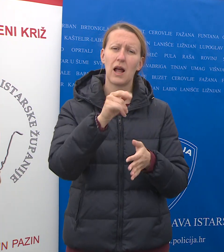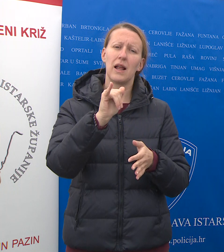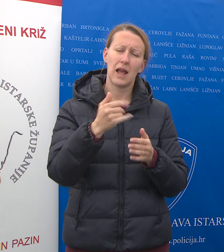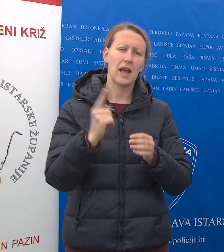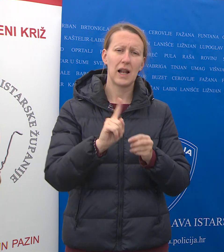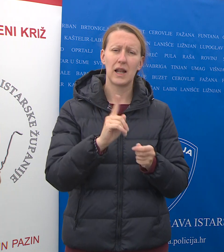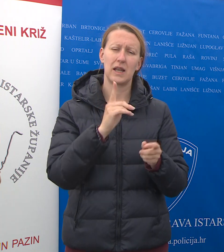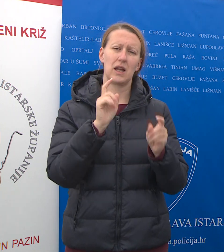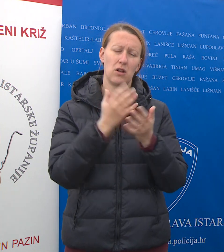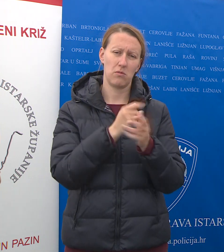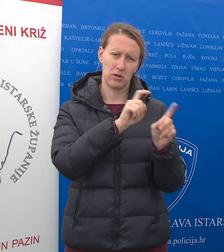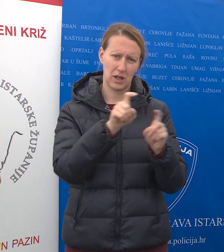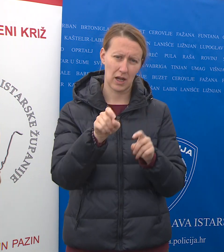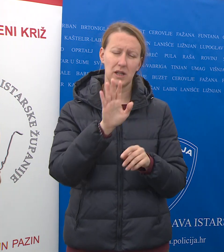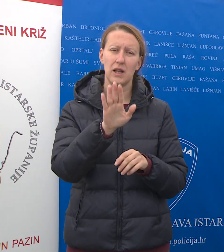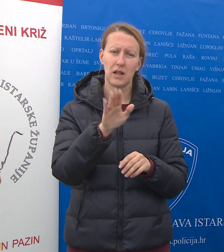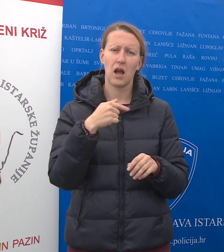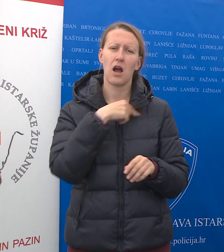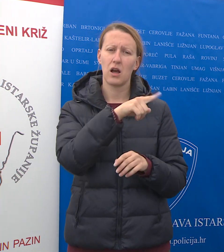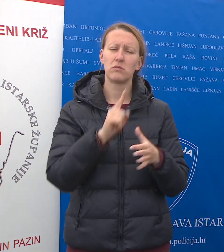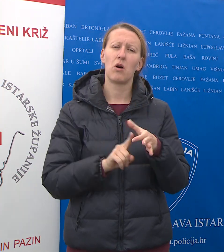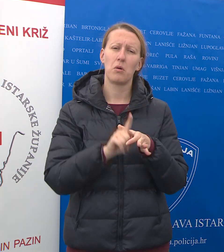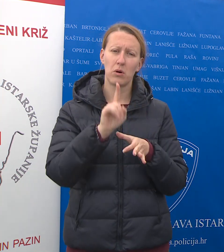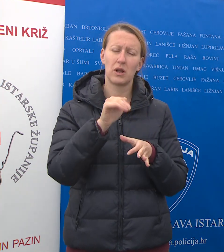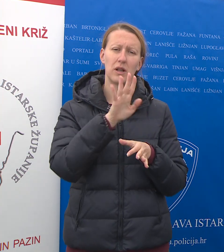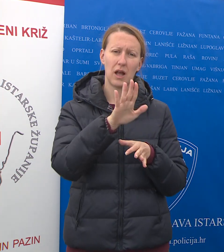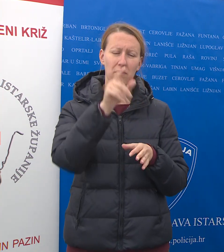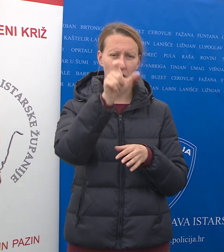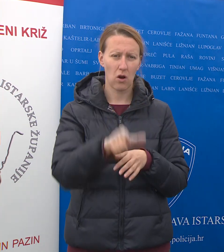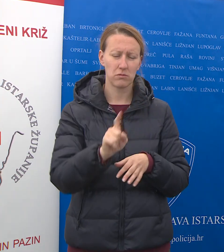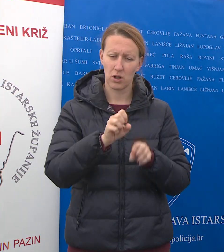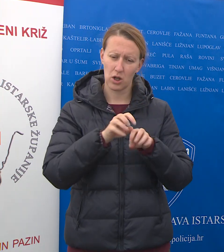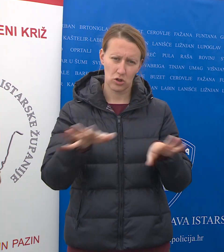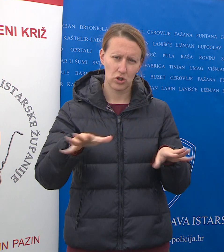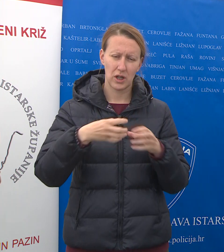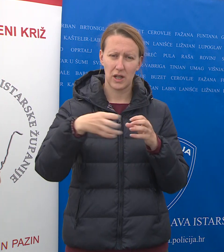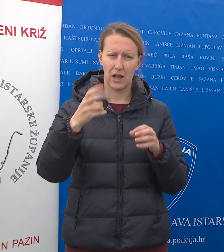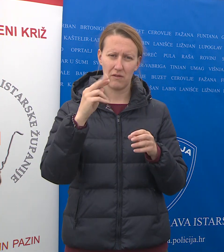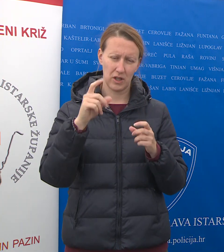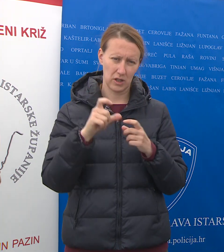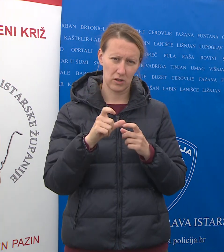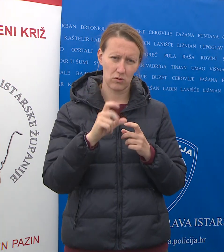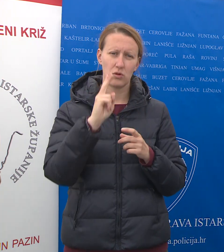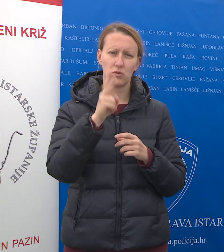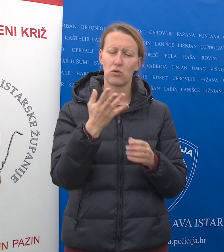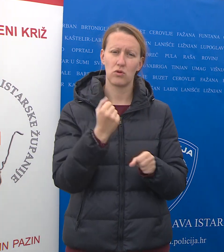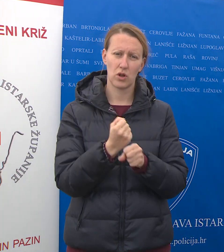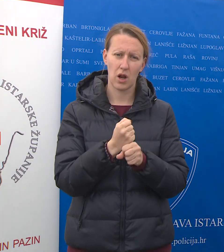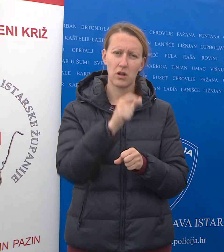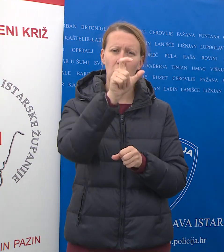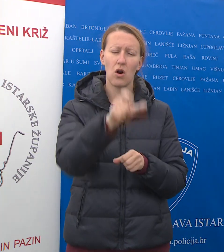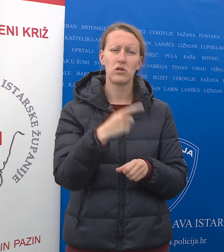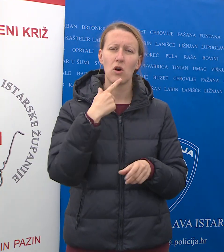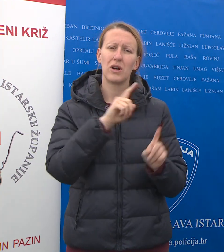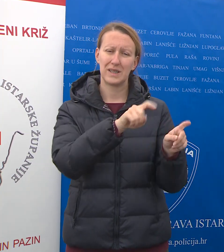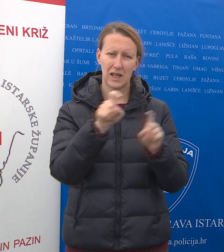je ili nije zarazio. Na taj način smo postigli da takva osoba ne širi dalje virus. Drugo što radimo, osoba